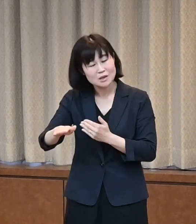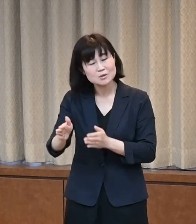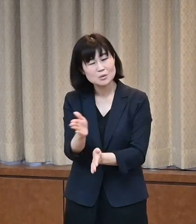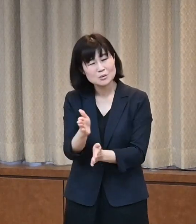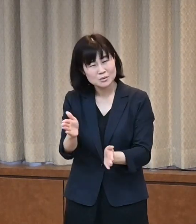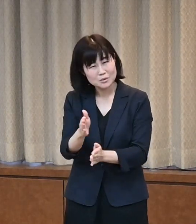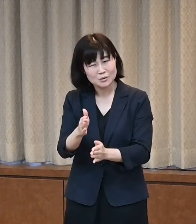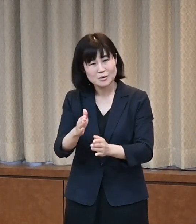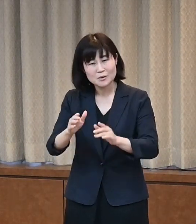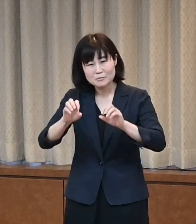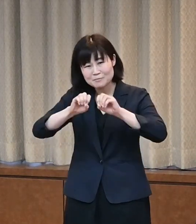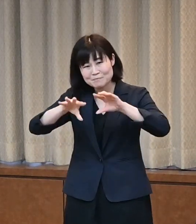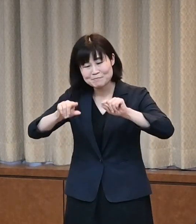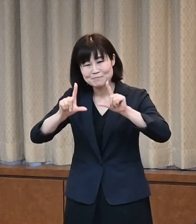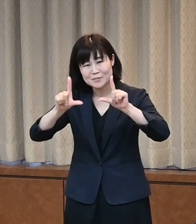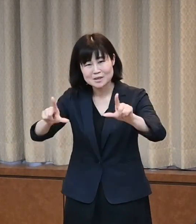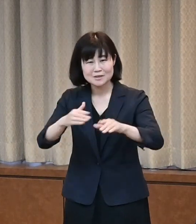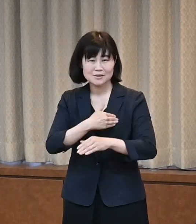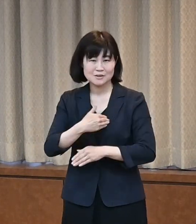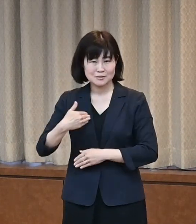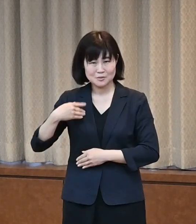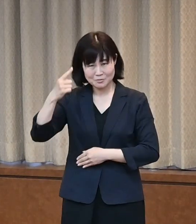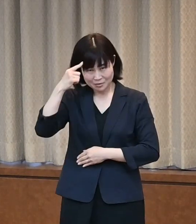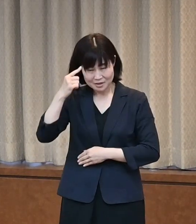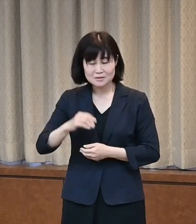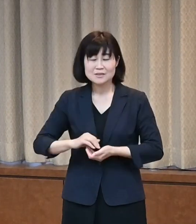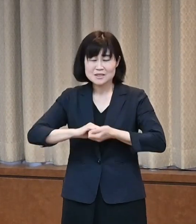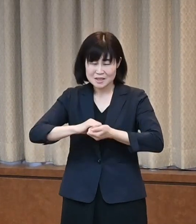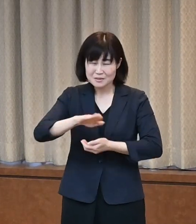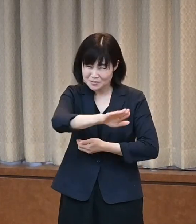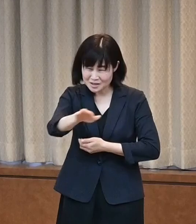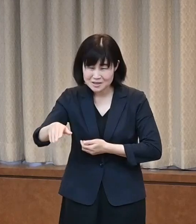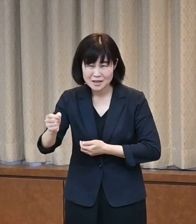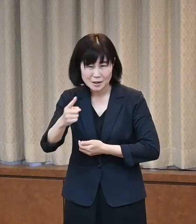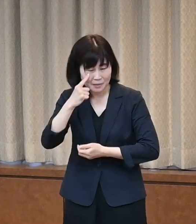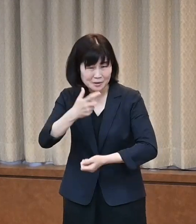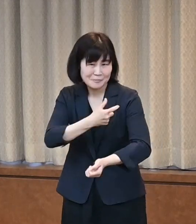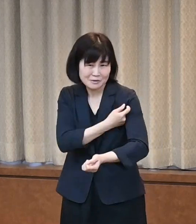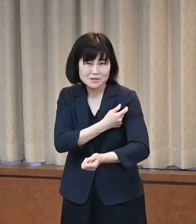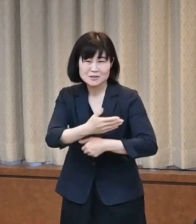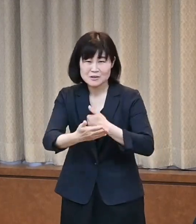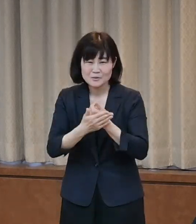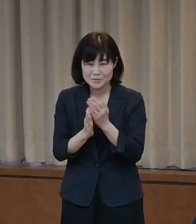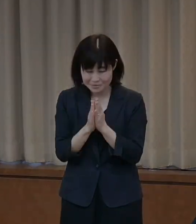うか多くの方々にワクチンを受けていただくようにお願い申し上げます。以上でございます。